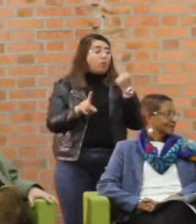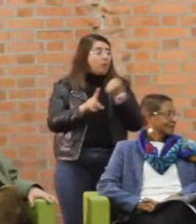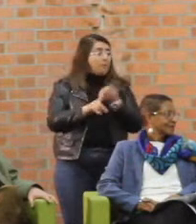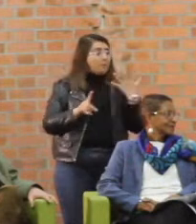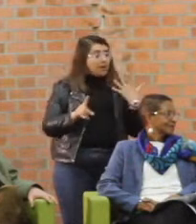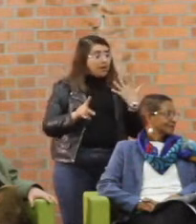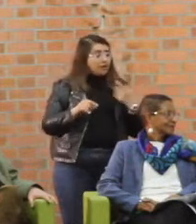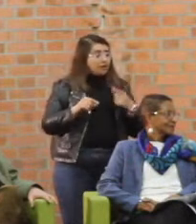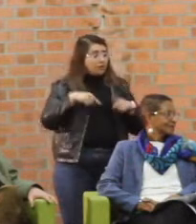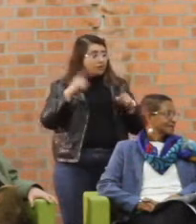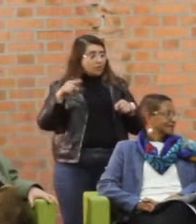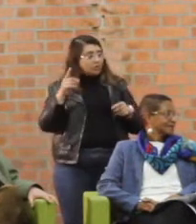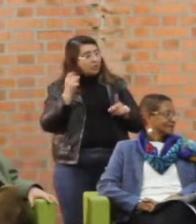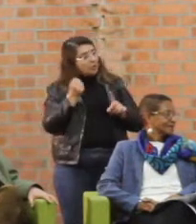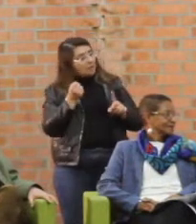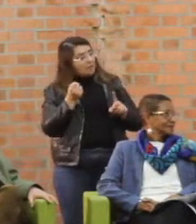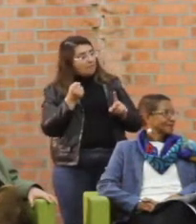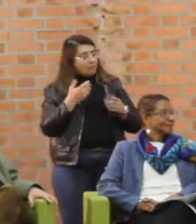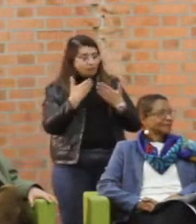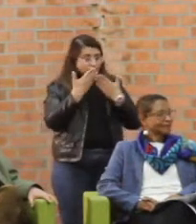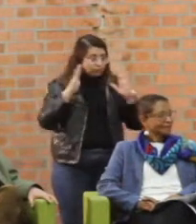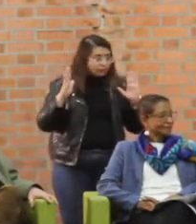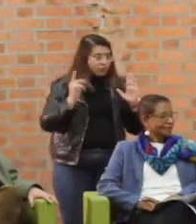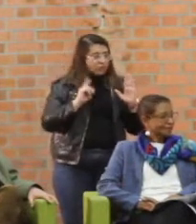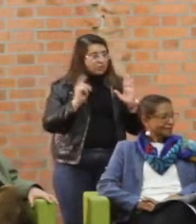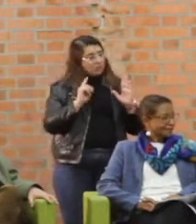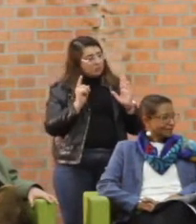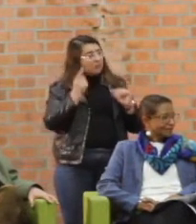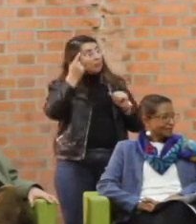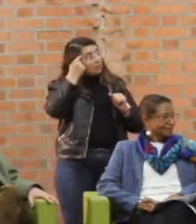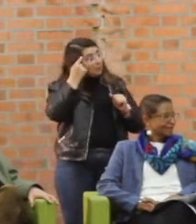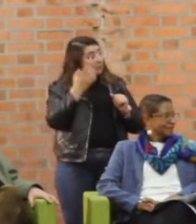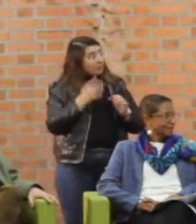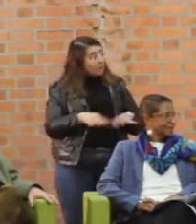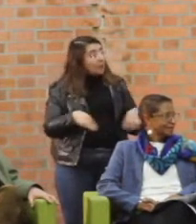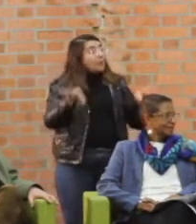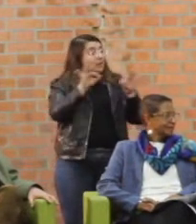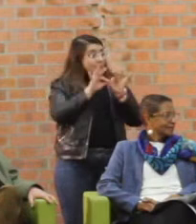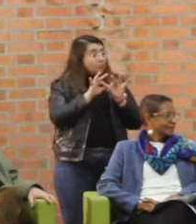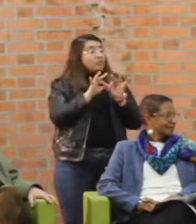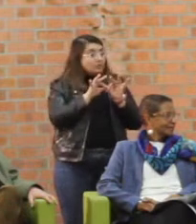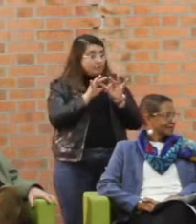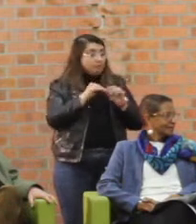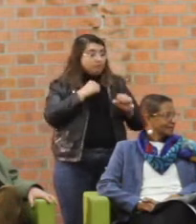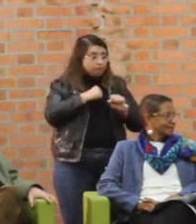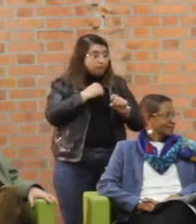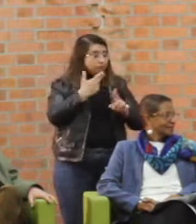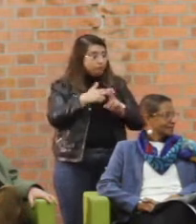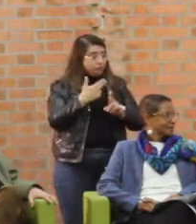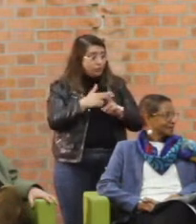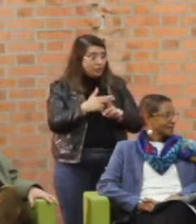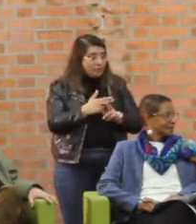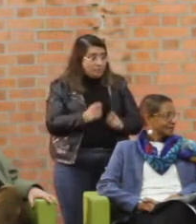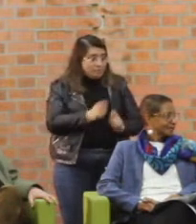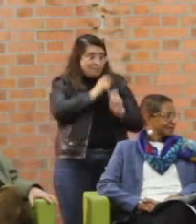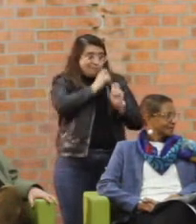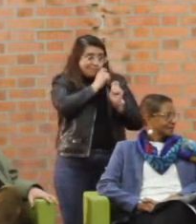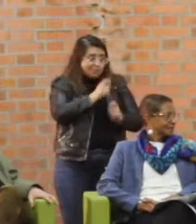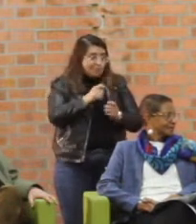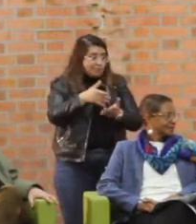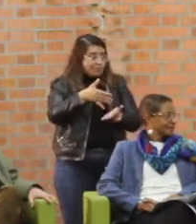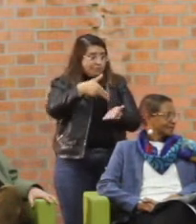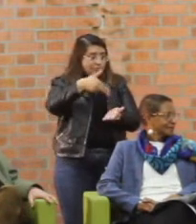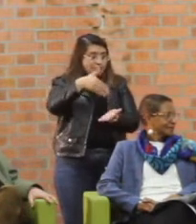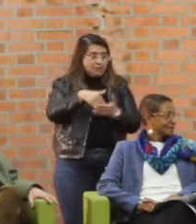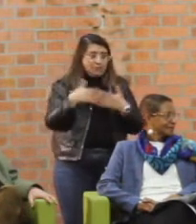poco menos estridente pero me parece que es tan importante nombrarlo así como un premio sobre